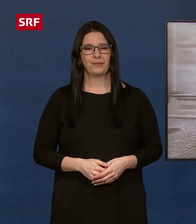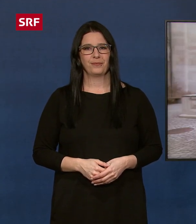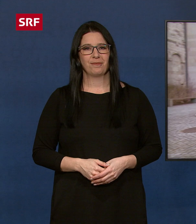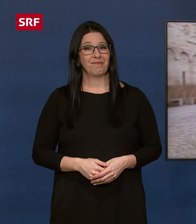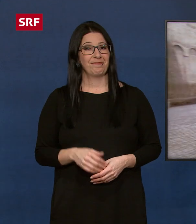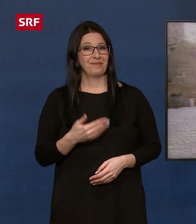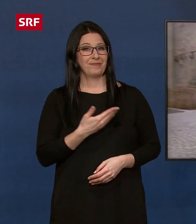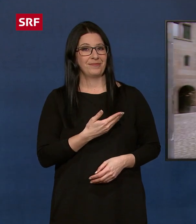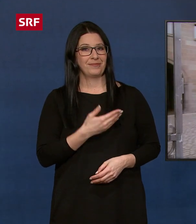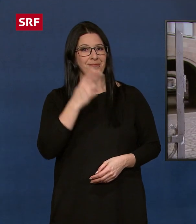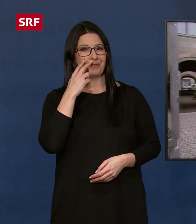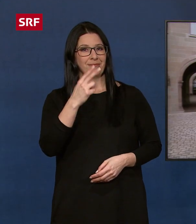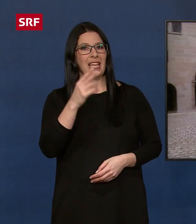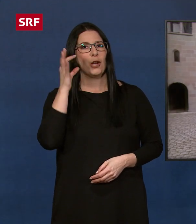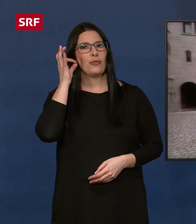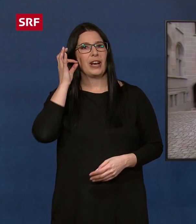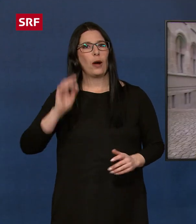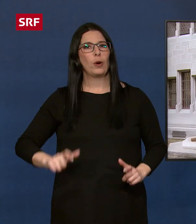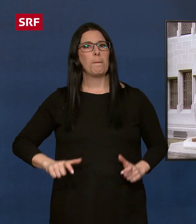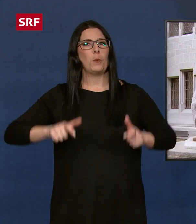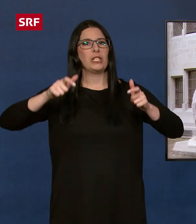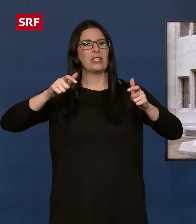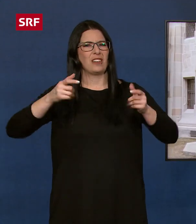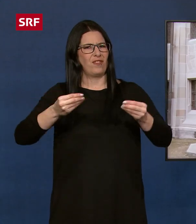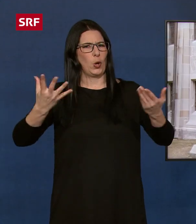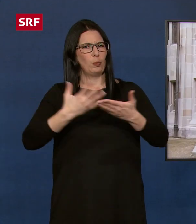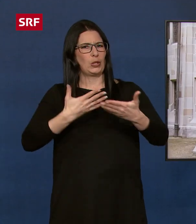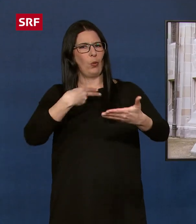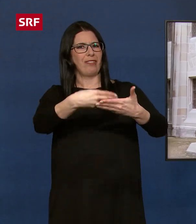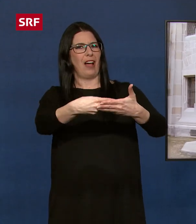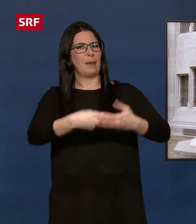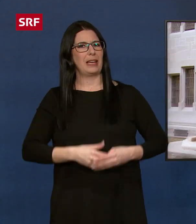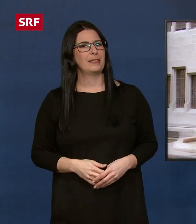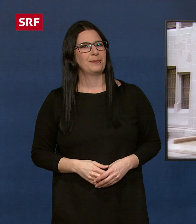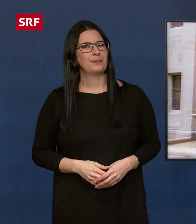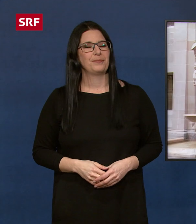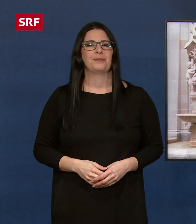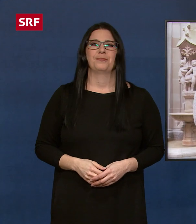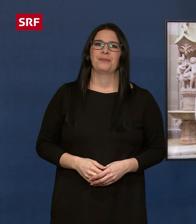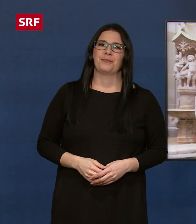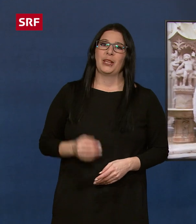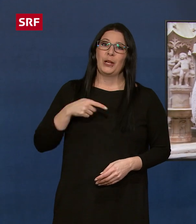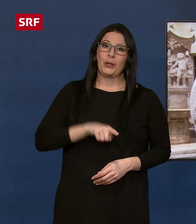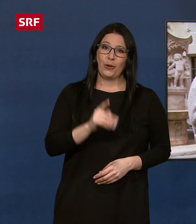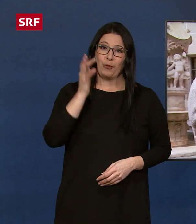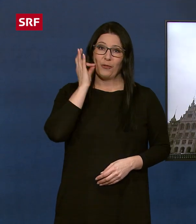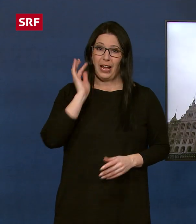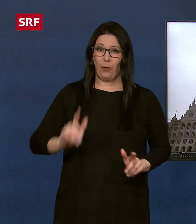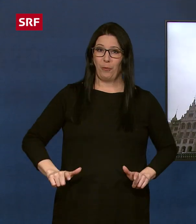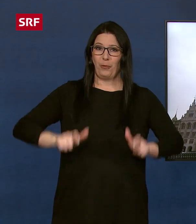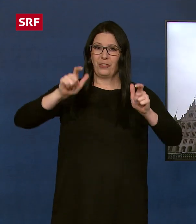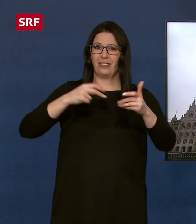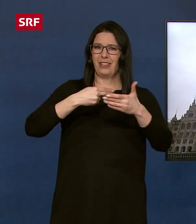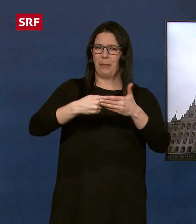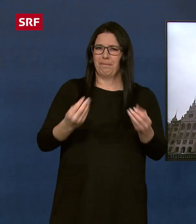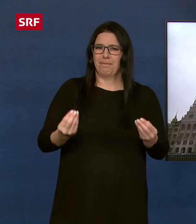Jetzt sind wir hier beim Frau Münster. Und Jessica, wieso heisst es Frau Münster? Ich heisst Frau Münster, weil